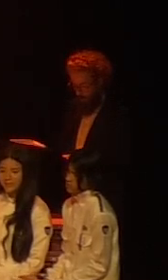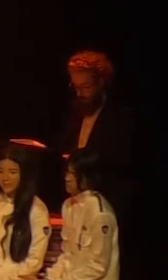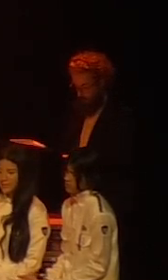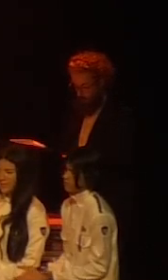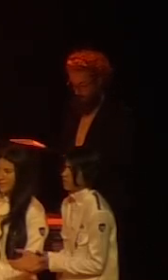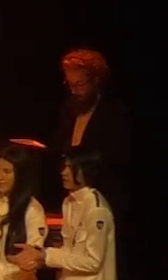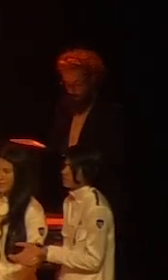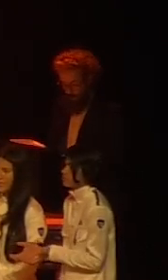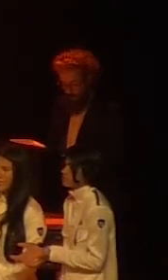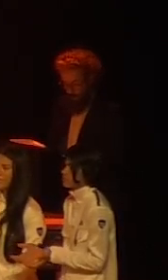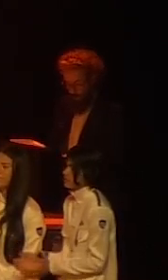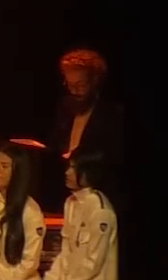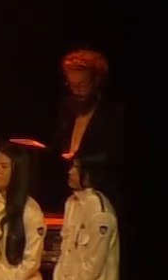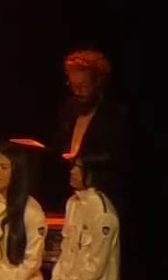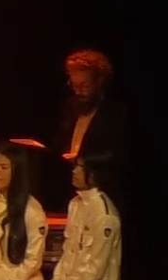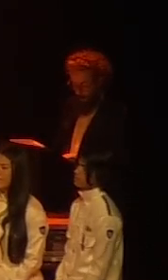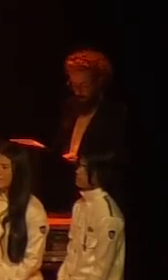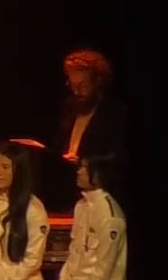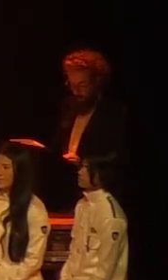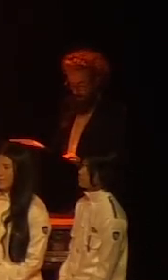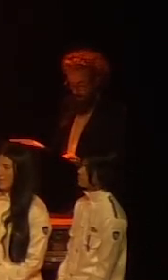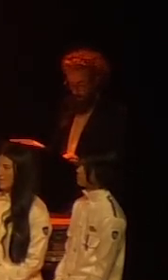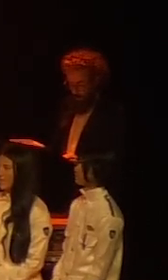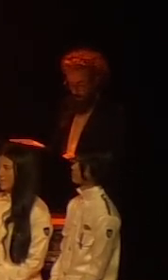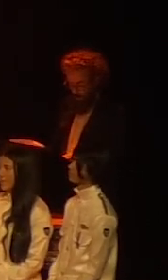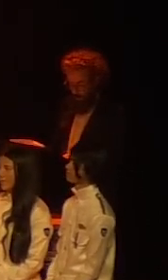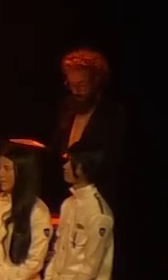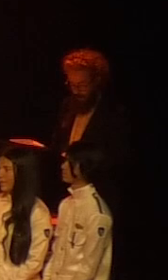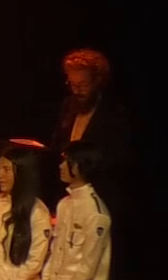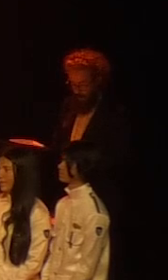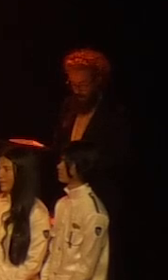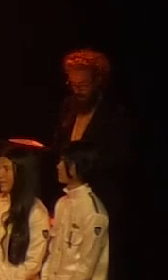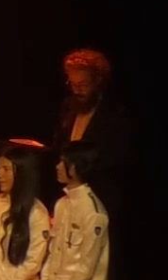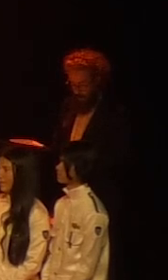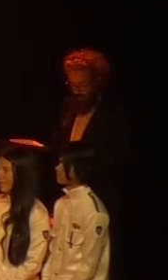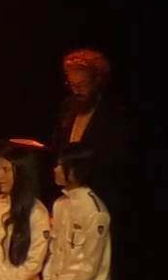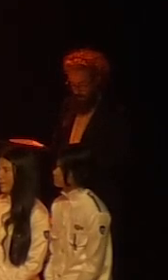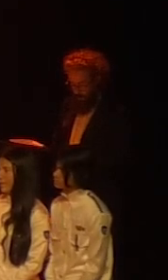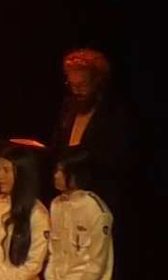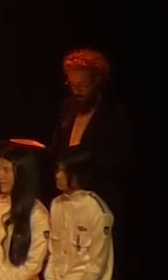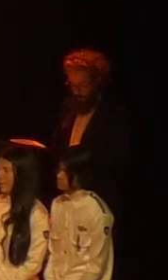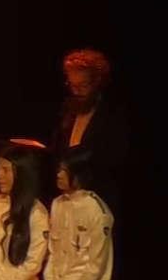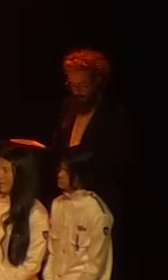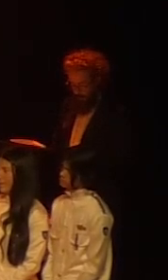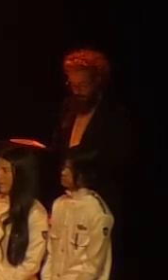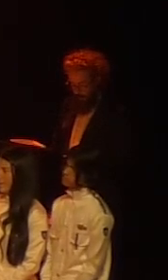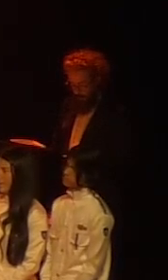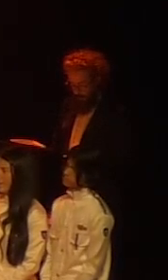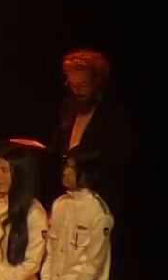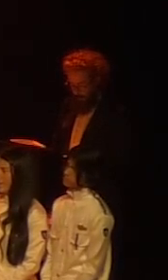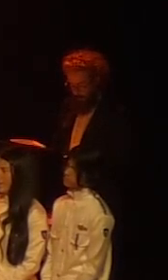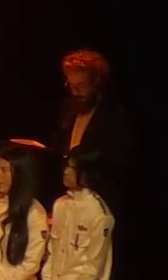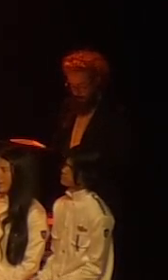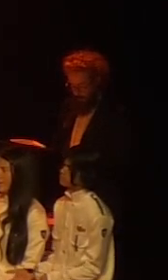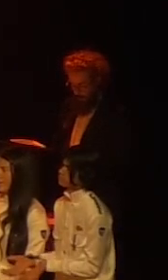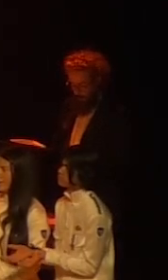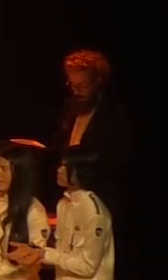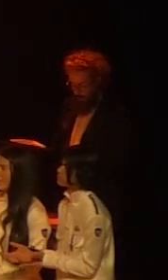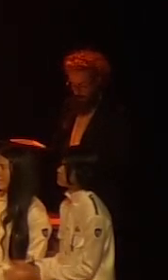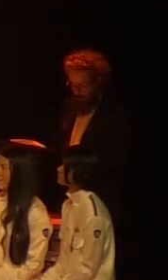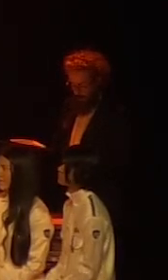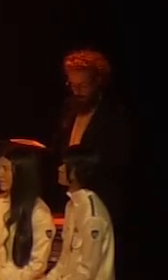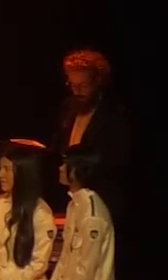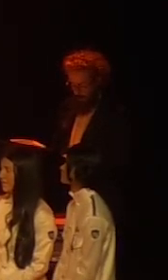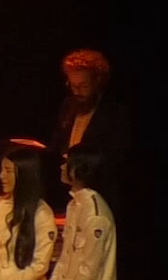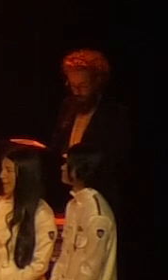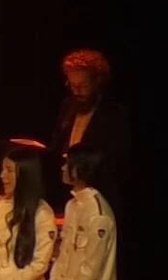essa fotografia, vai falar que eu não sei lutar na guerra. Ora, é só dizer que não era o senhor? Diz que era uma capivara? Digam